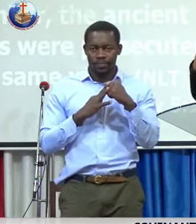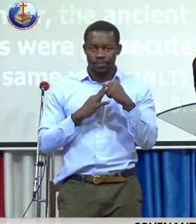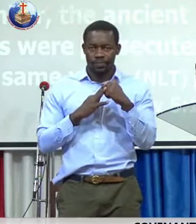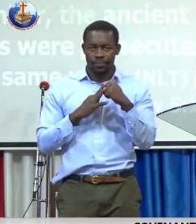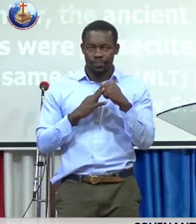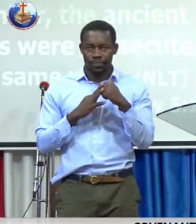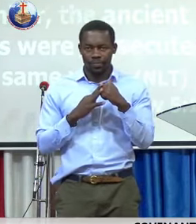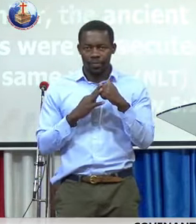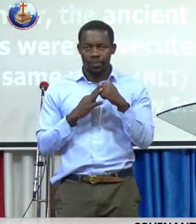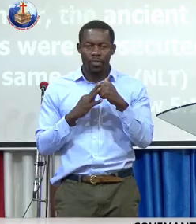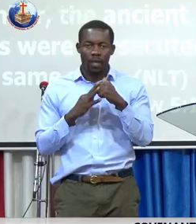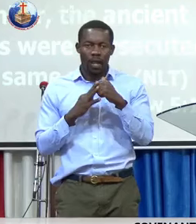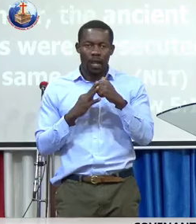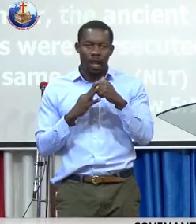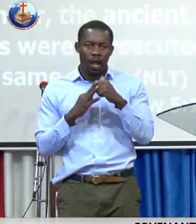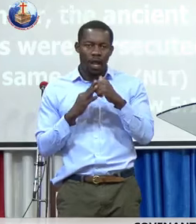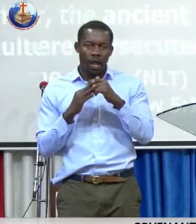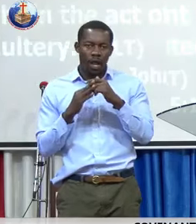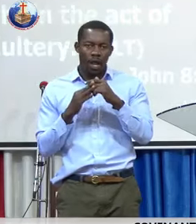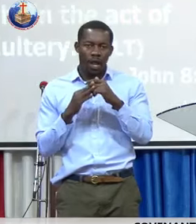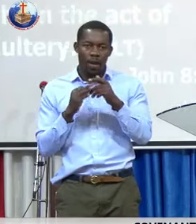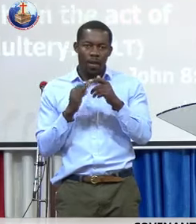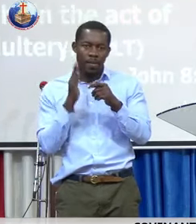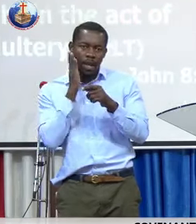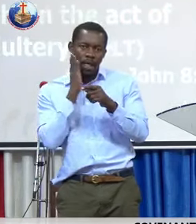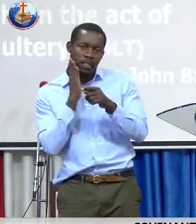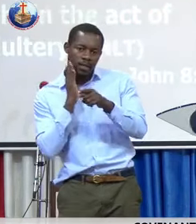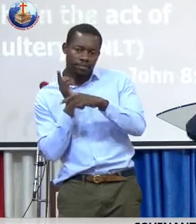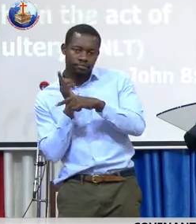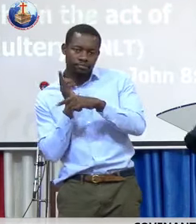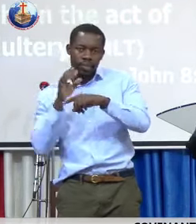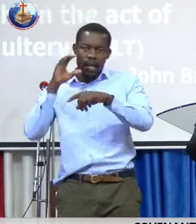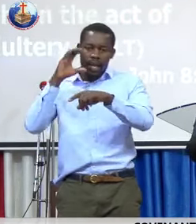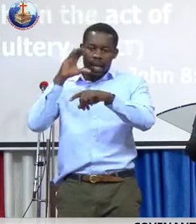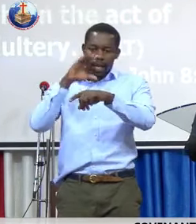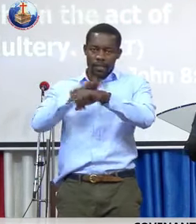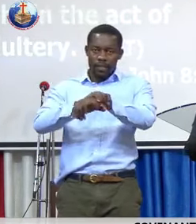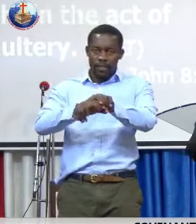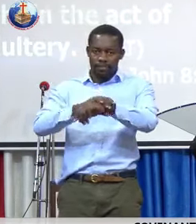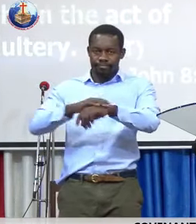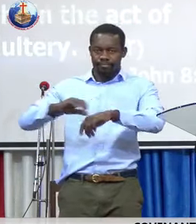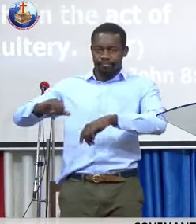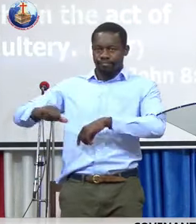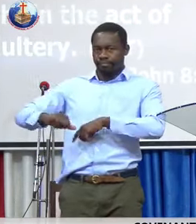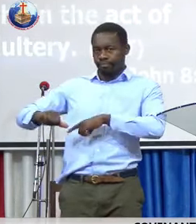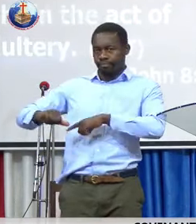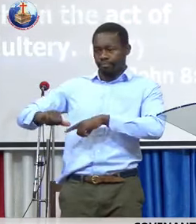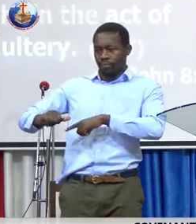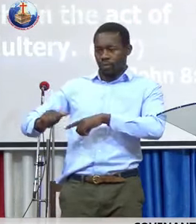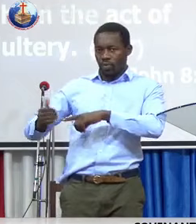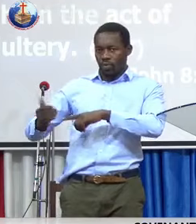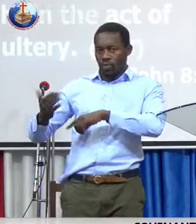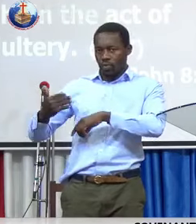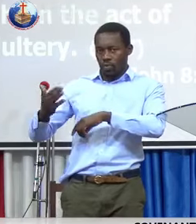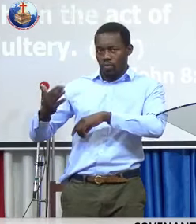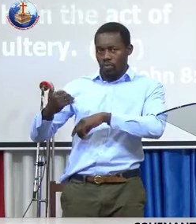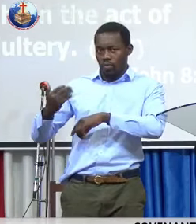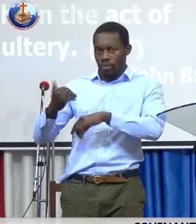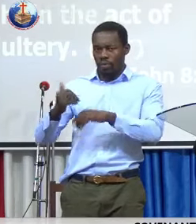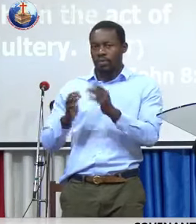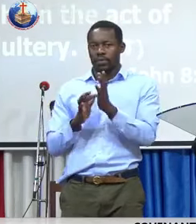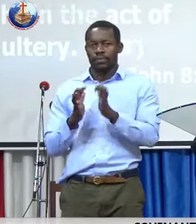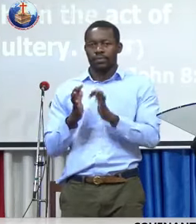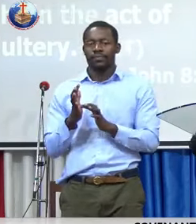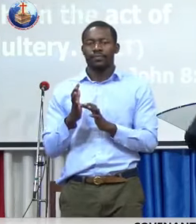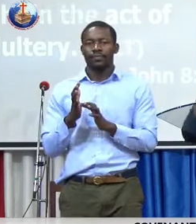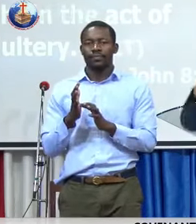the woman who was caught in adultery was brought before Jesus. Ilikuwa ni yule mwanamke aliyeshikwa katika tendo la uzinzi aliletwa mbele ya Yesu.